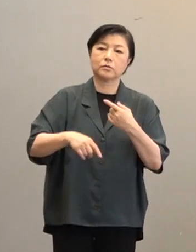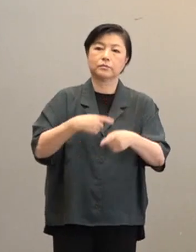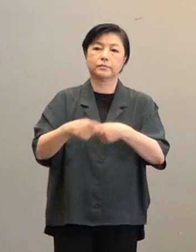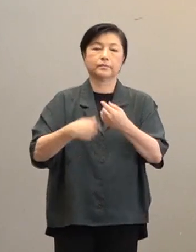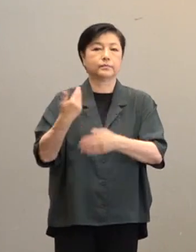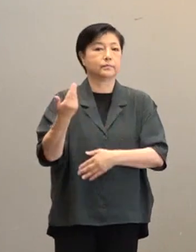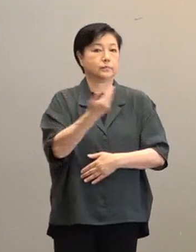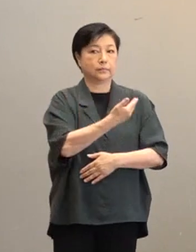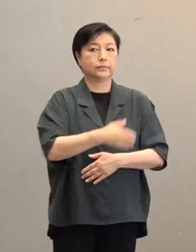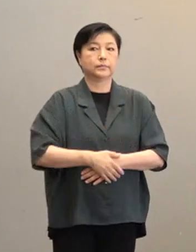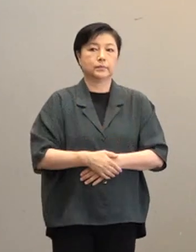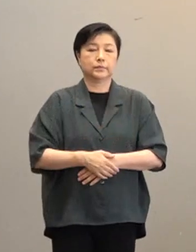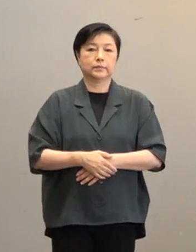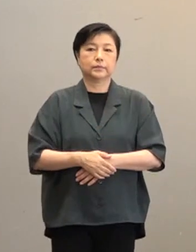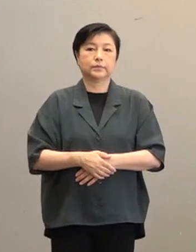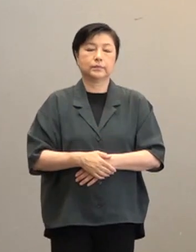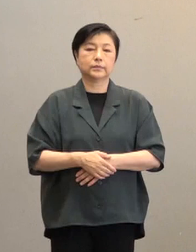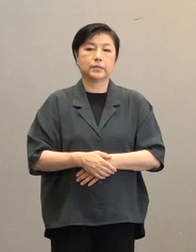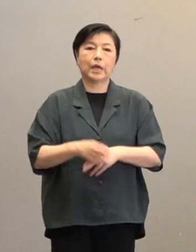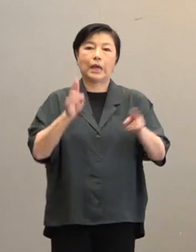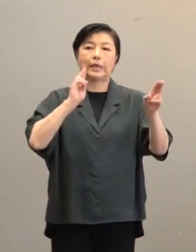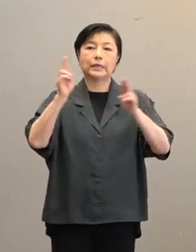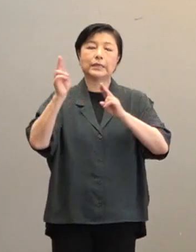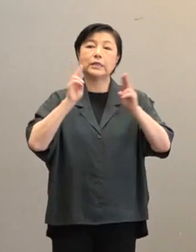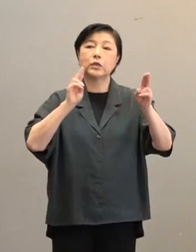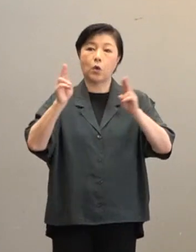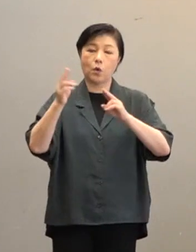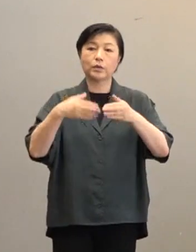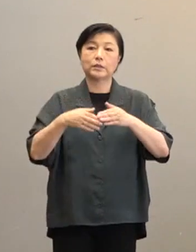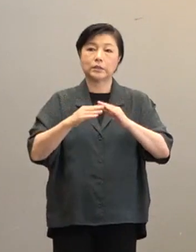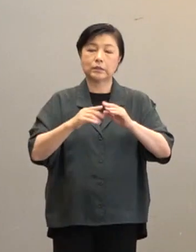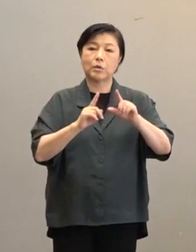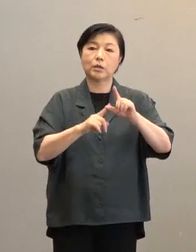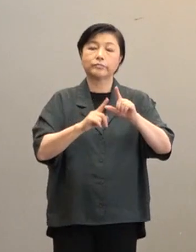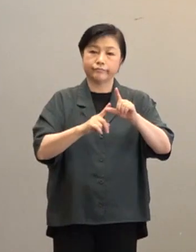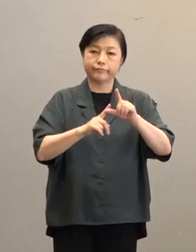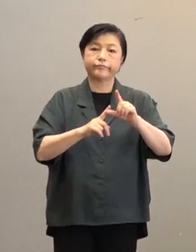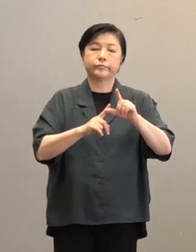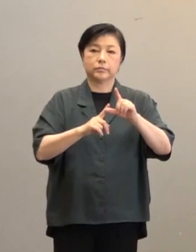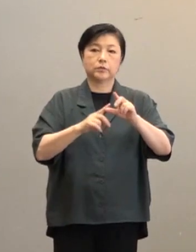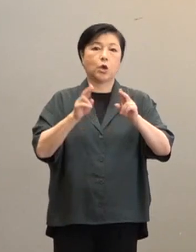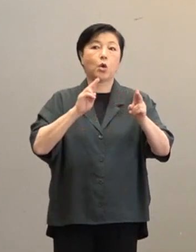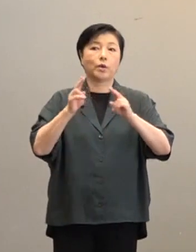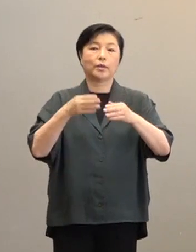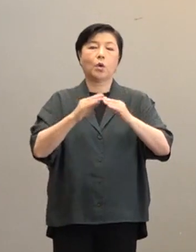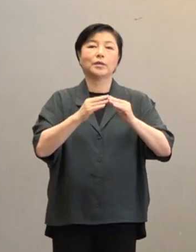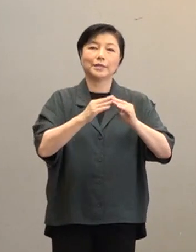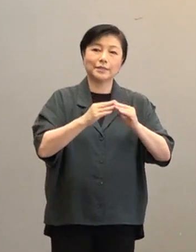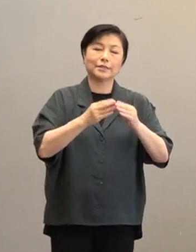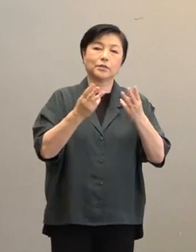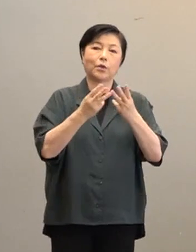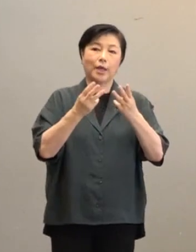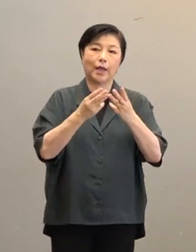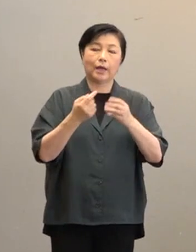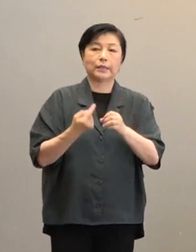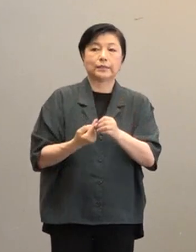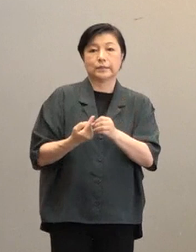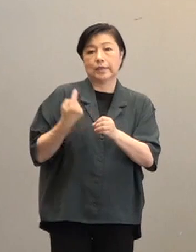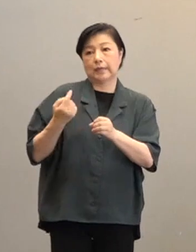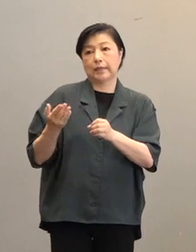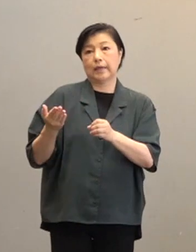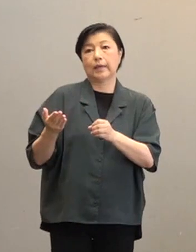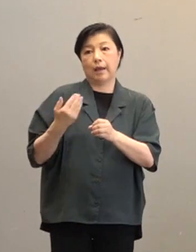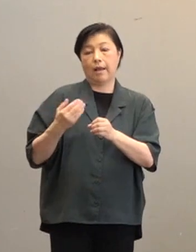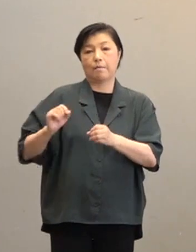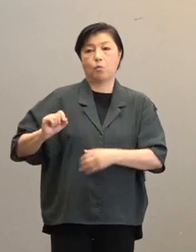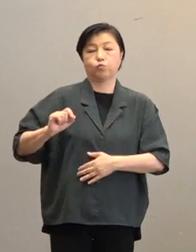、企業立地、昨年の、千葉県内の企業立地の数字が出たと思うんですけれども、はい、前年から大きく伸